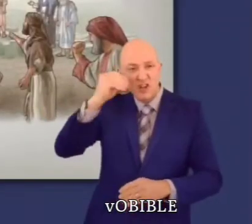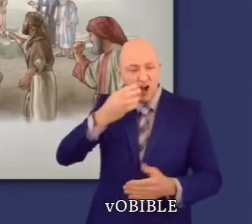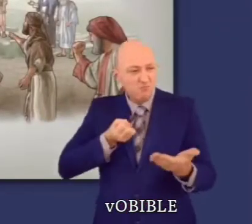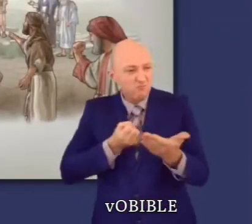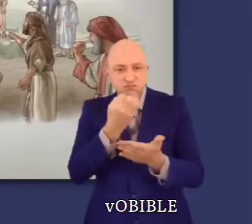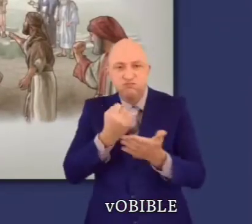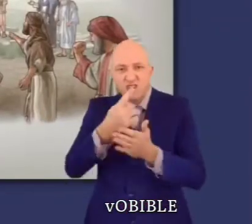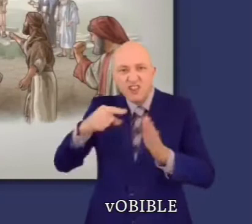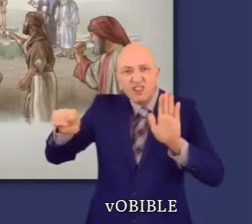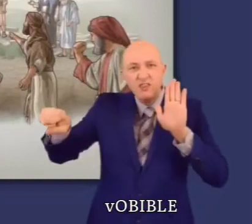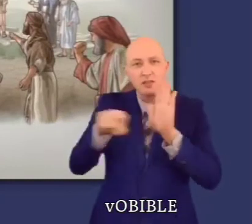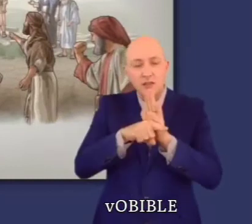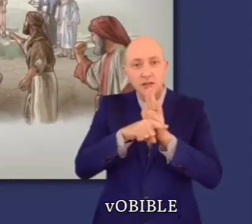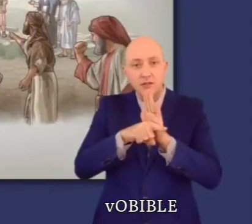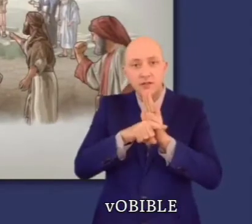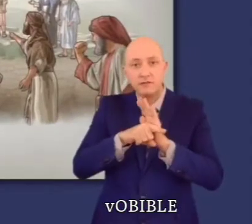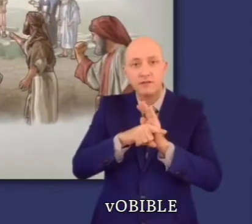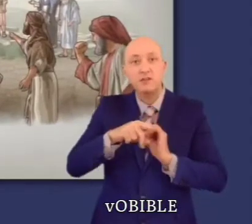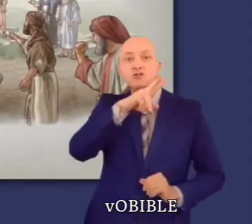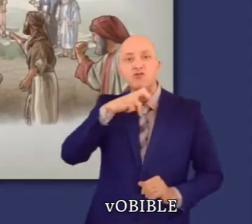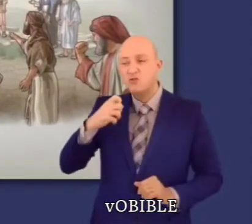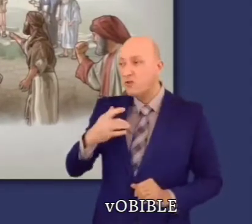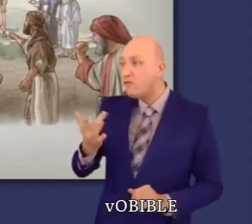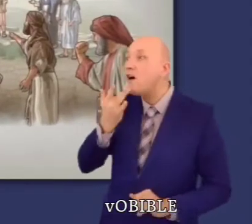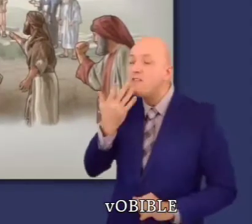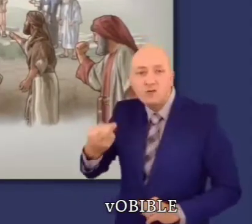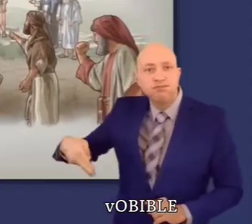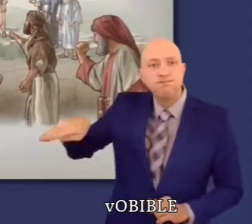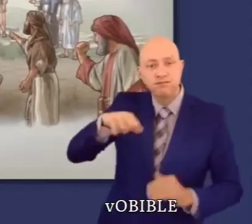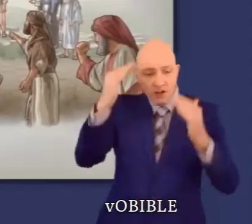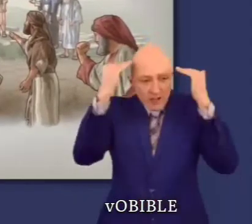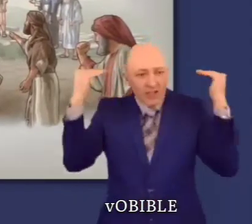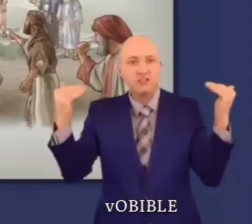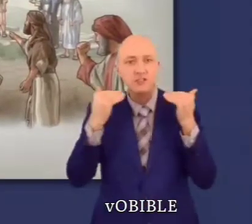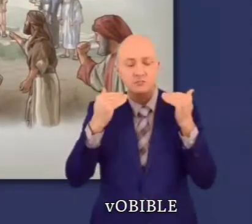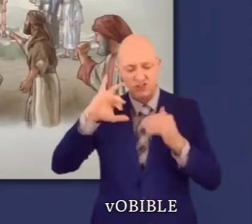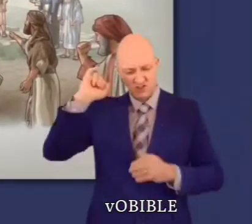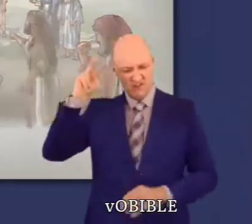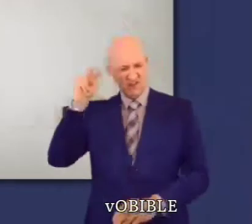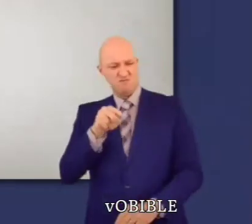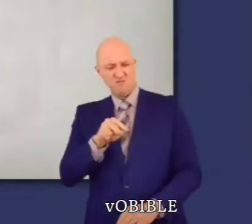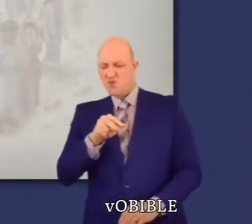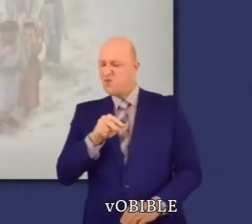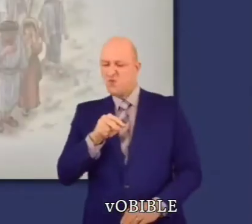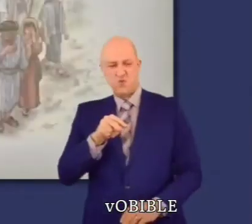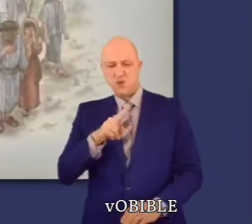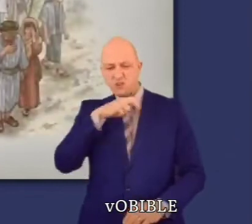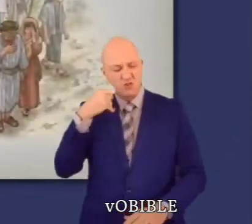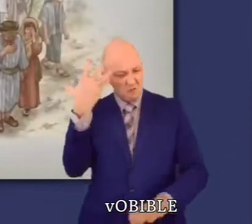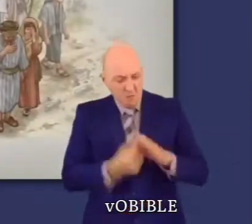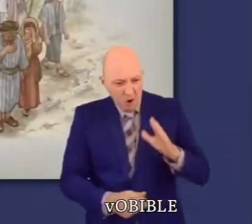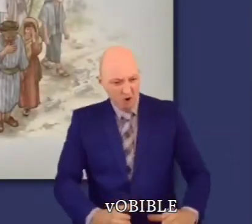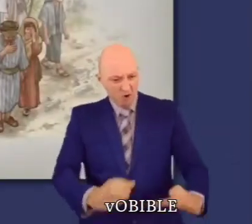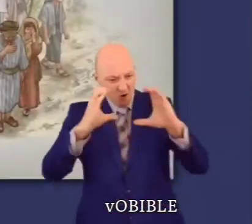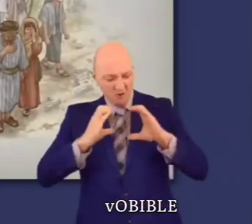Dans les chapitres 13 et 14, 12 chefs israélites, un de chaque tribu, sont envoyés en reconnaissance dans le pays de Canaan.